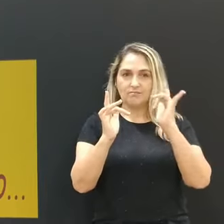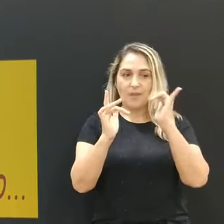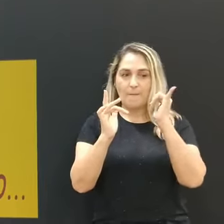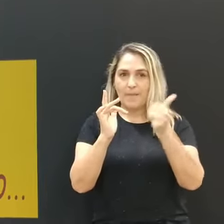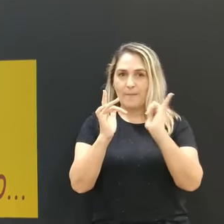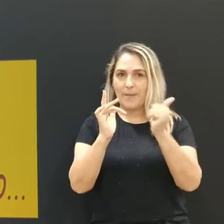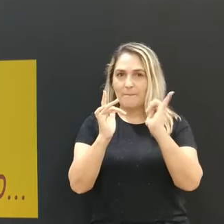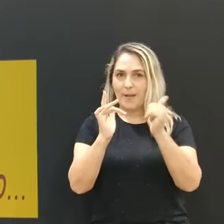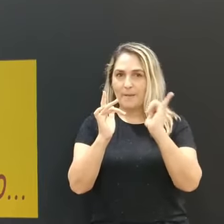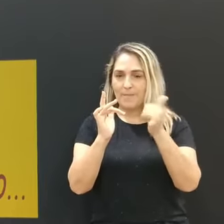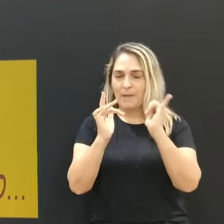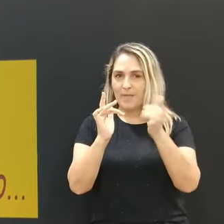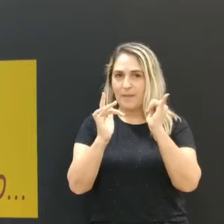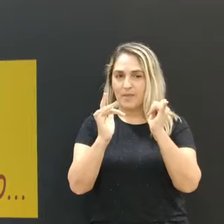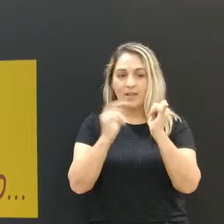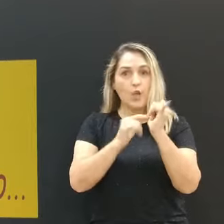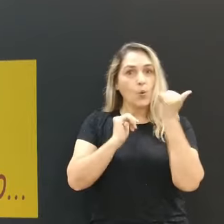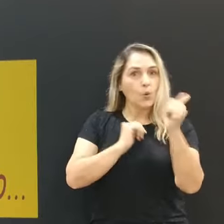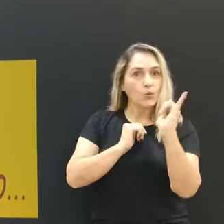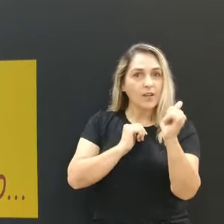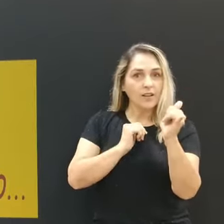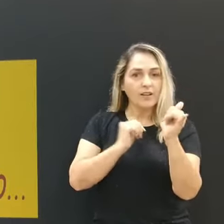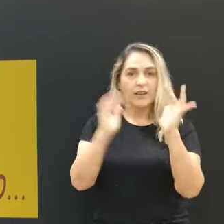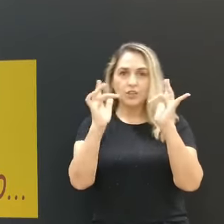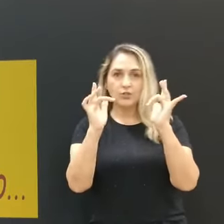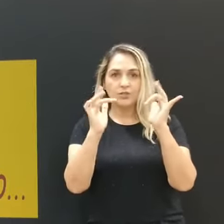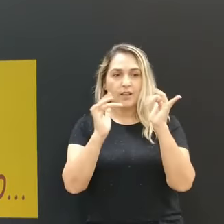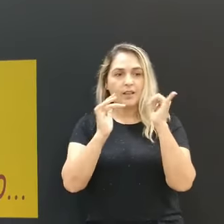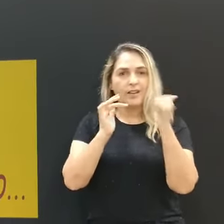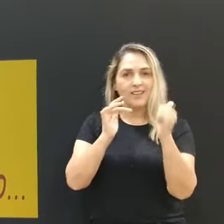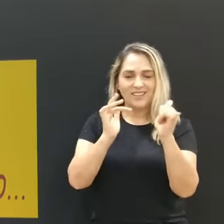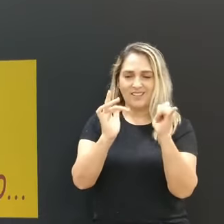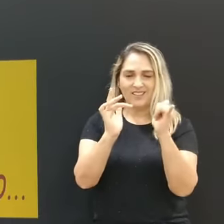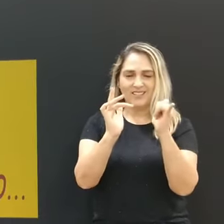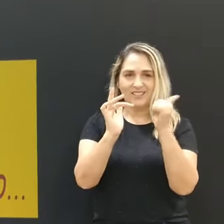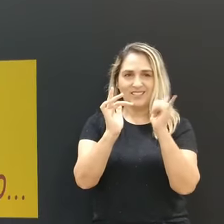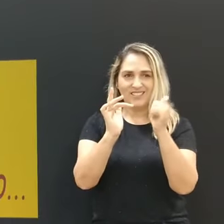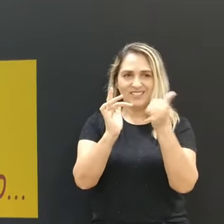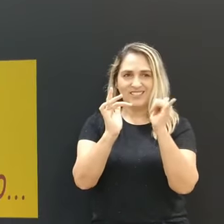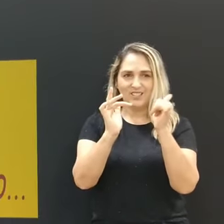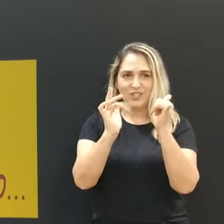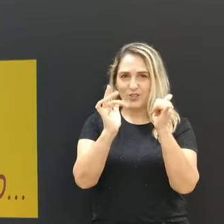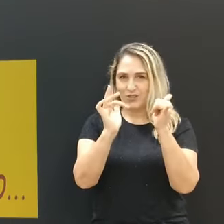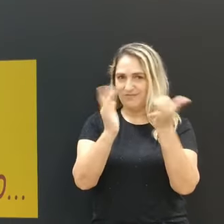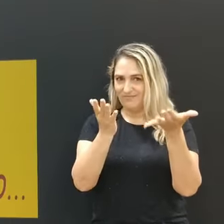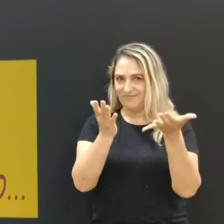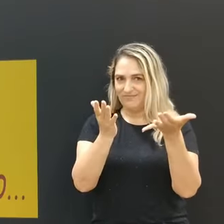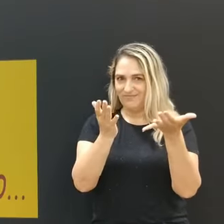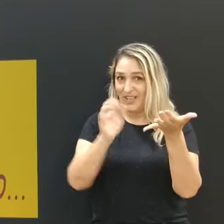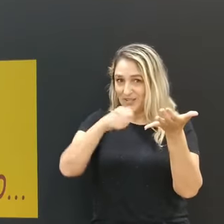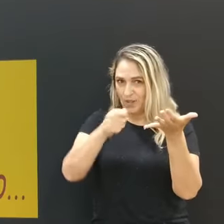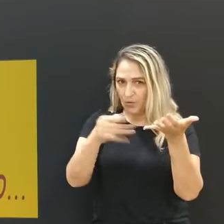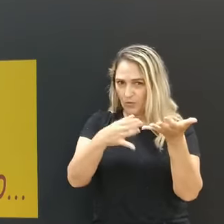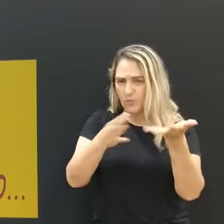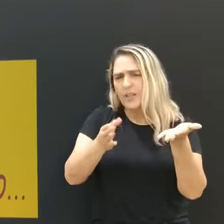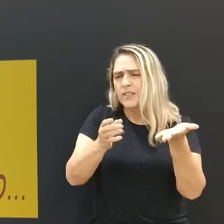aqui é o sinal de parábola, tá? Por quê? Porque Jesus ele gostava muito de compartilhar histórias que